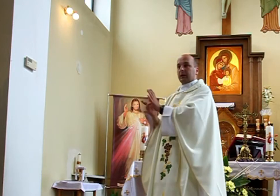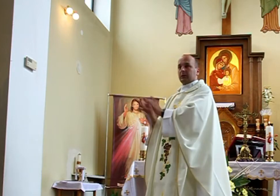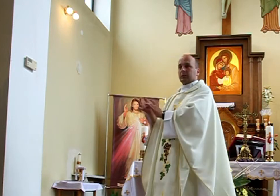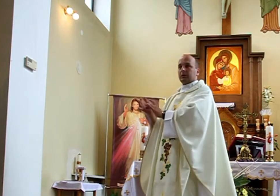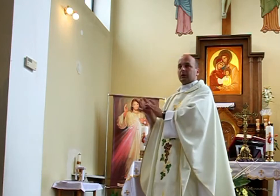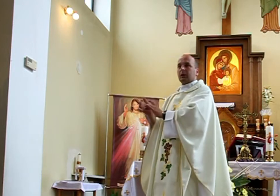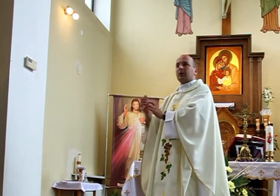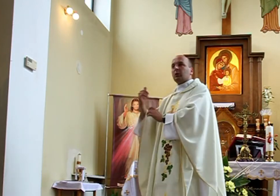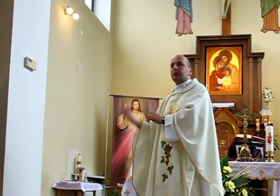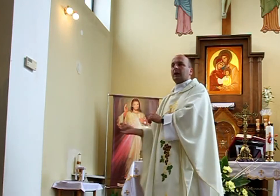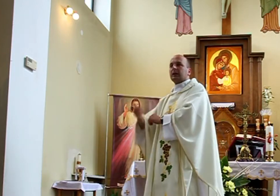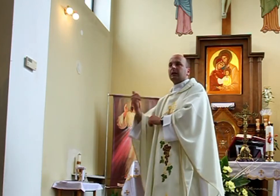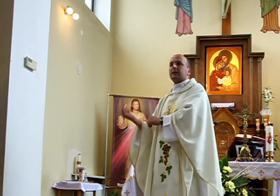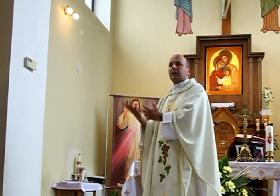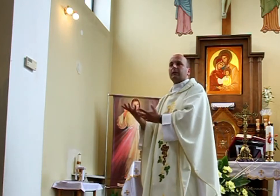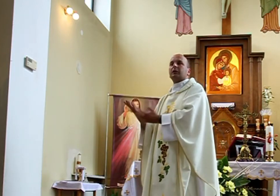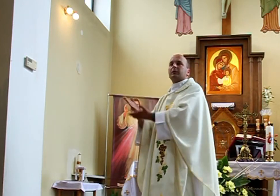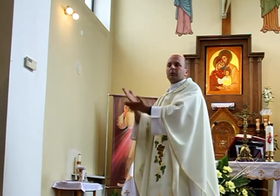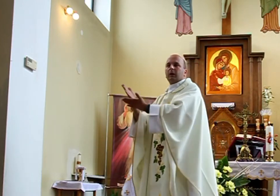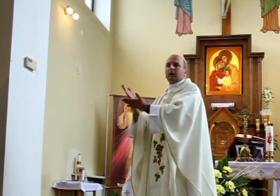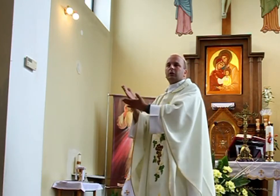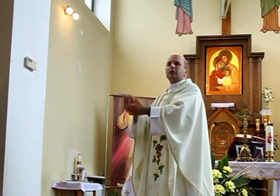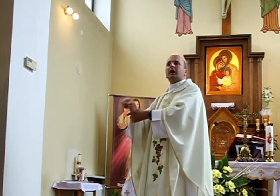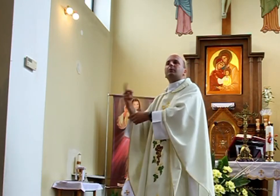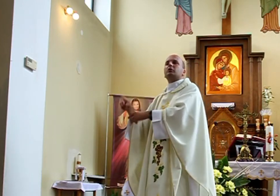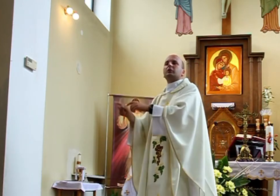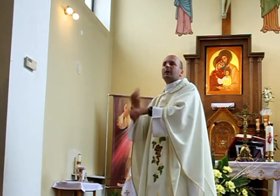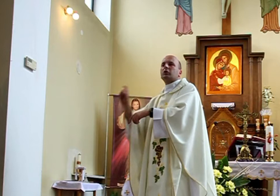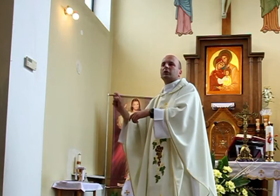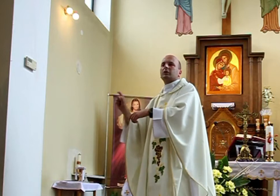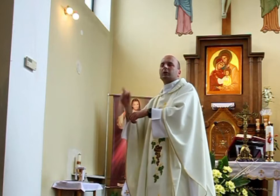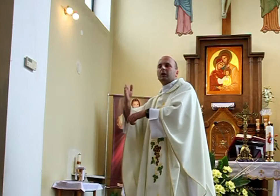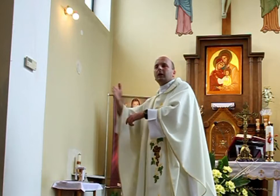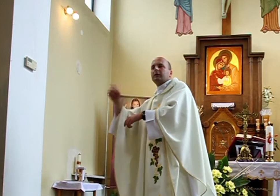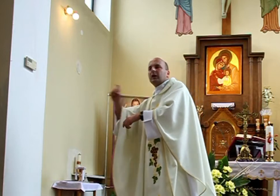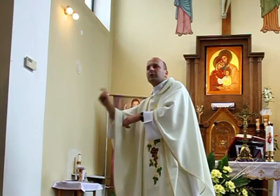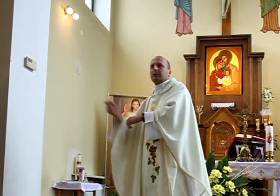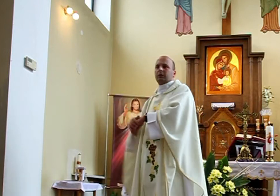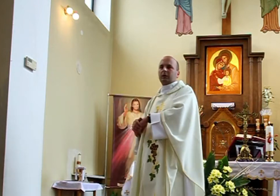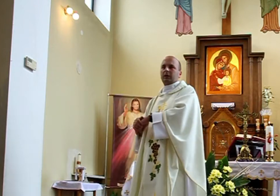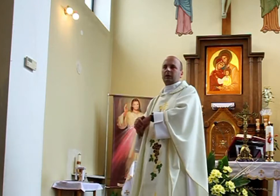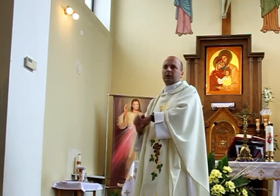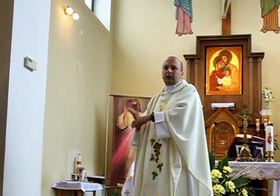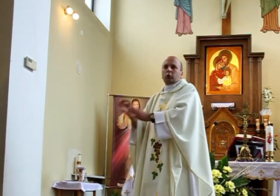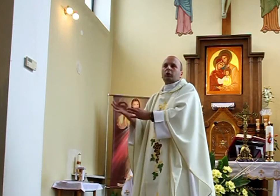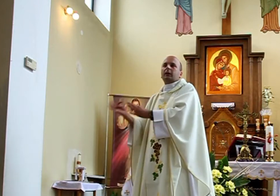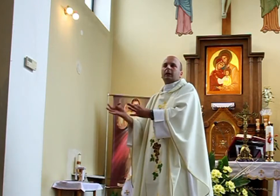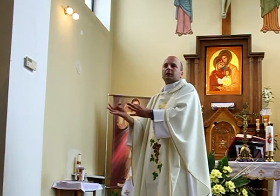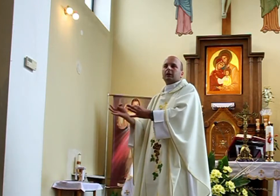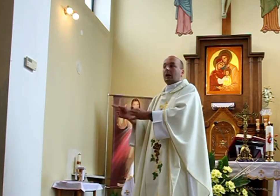Jezus nieustannie chce właśnie pomagać, czyli na bieżąco, w czasie, na tu i teraz.